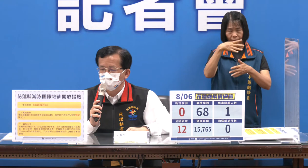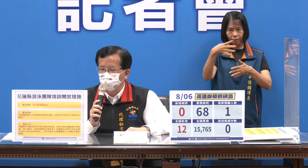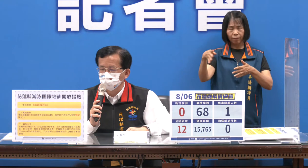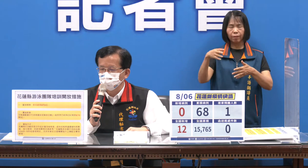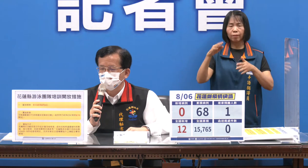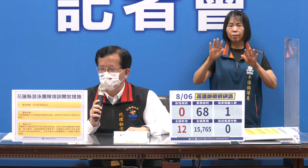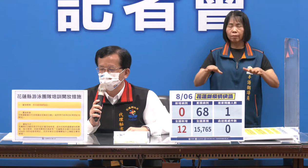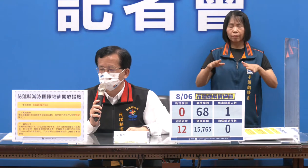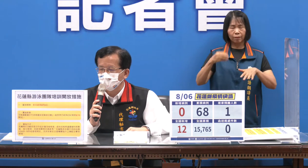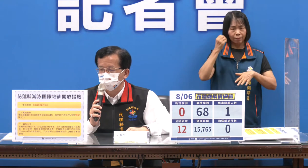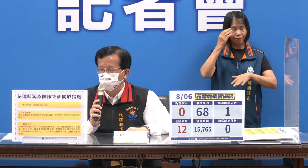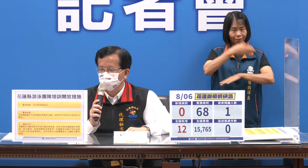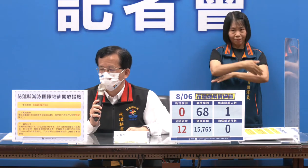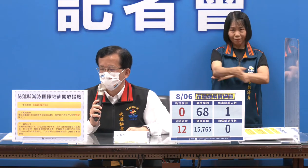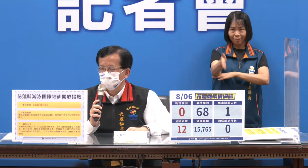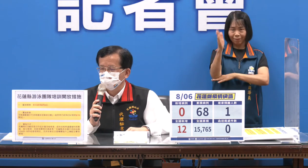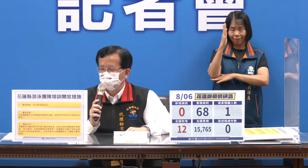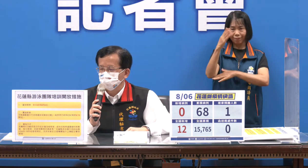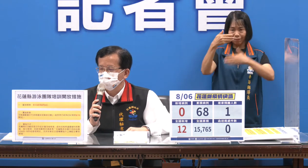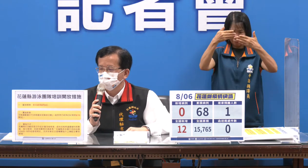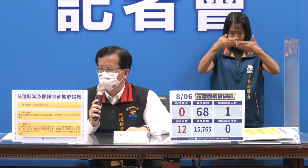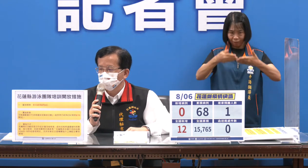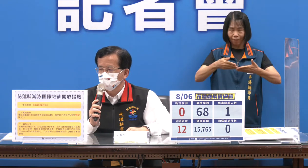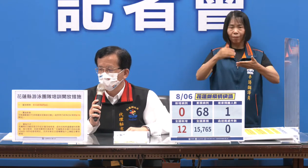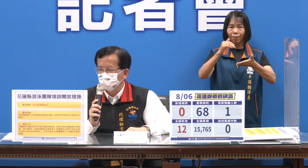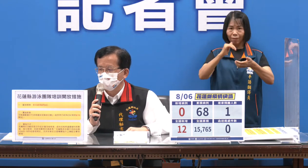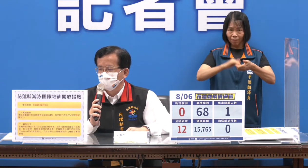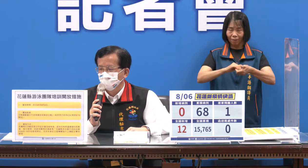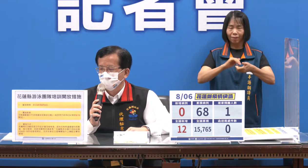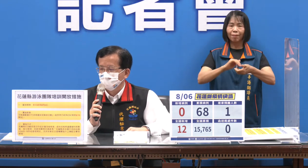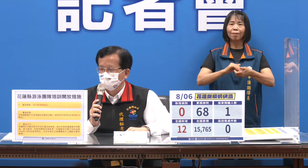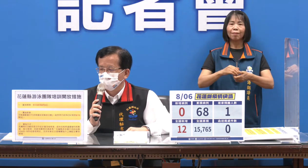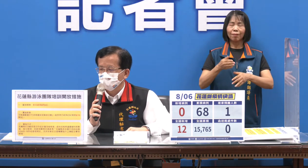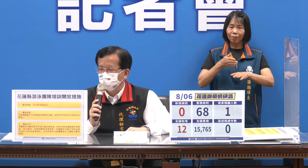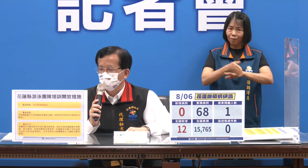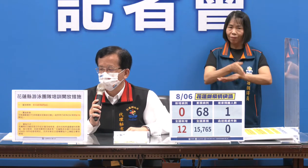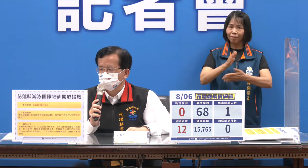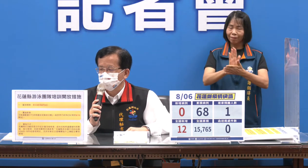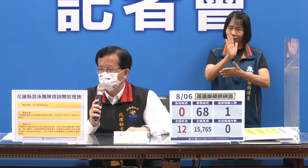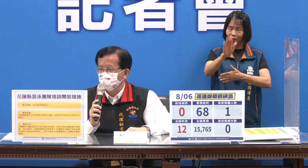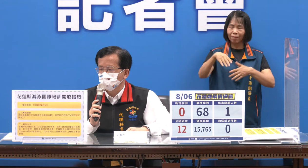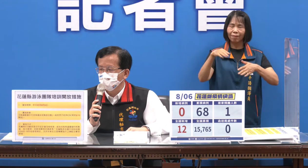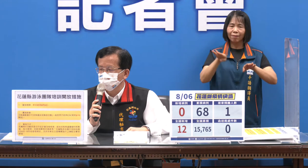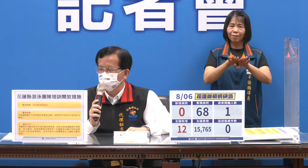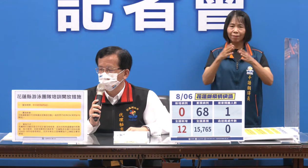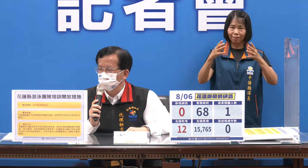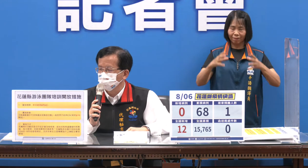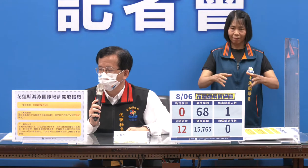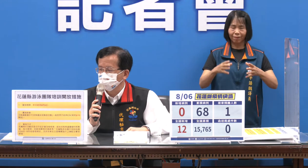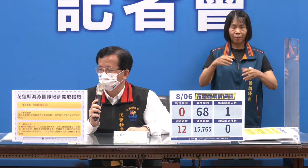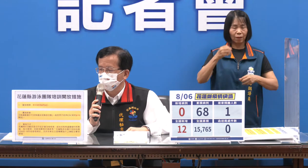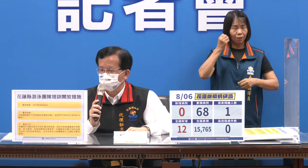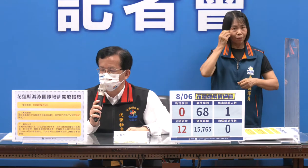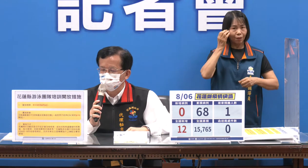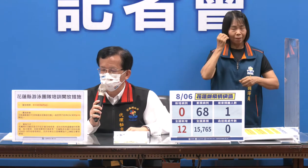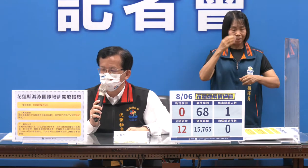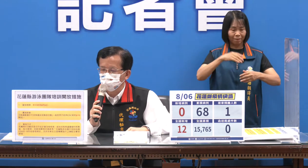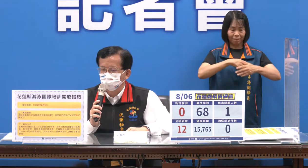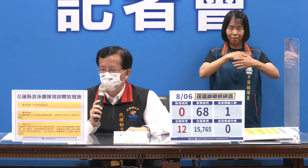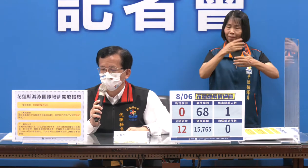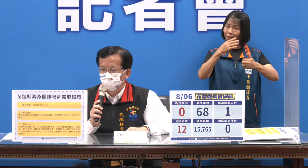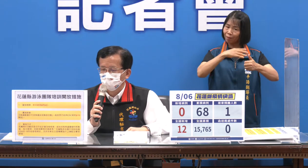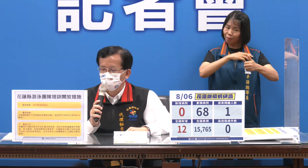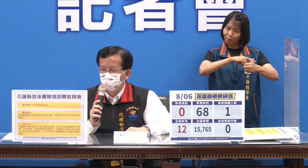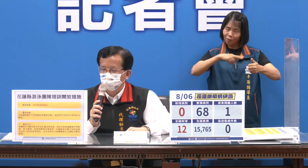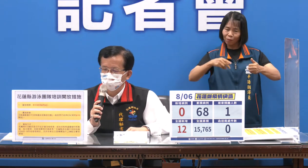核备以后，就可以开始办理。其相关规定啊，那么可以请参考花莲县游泳选手培训因